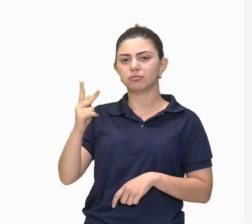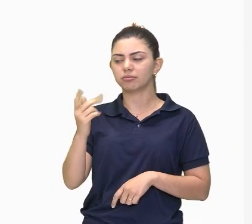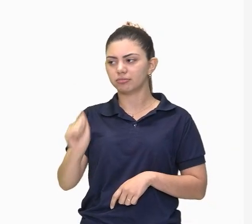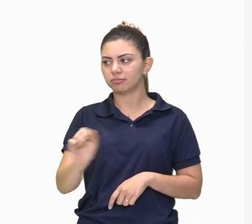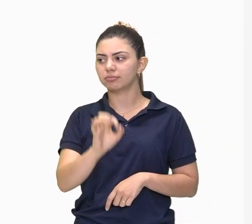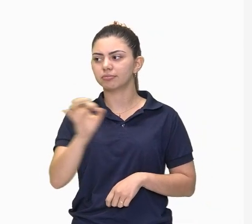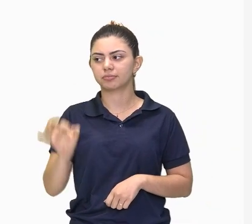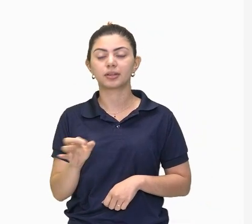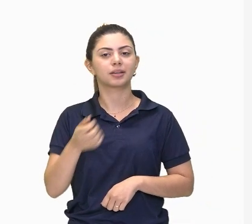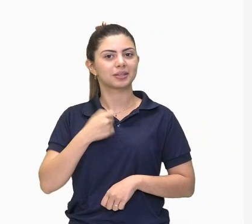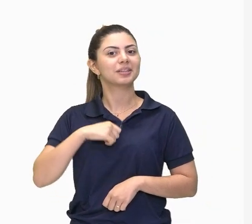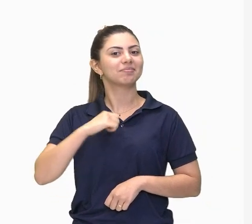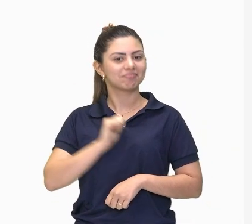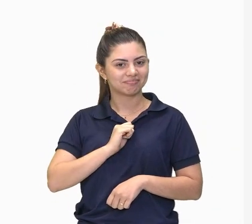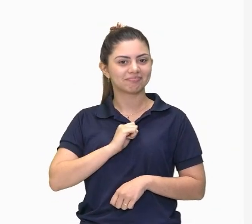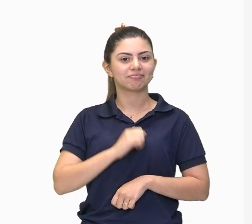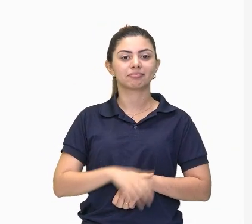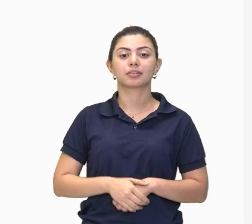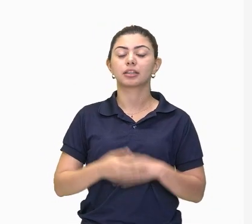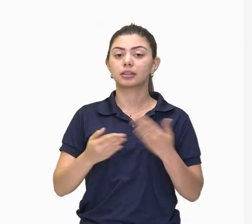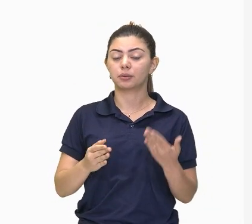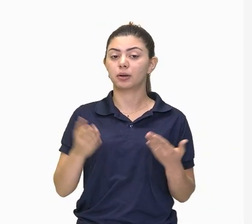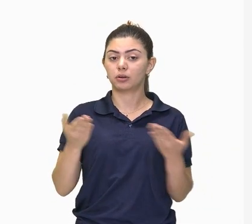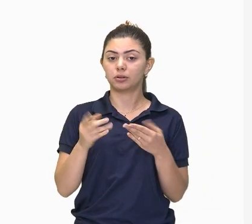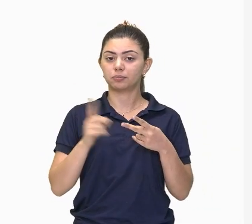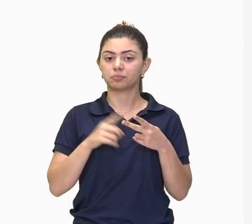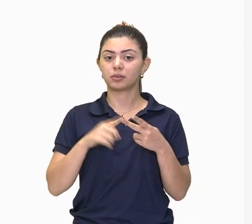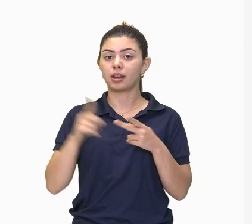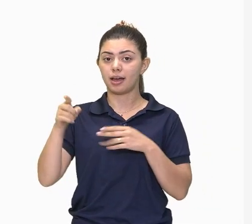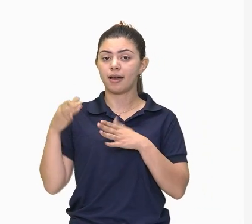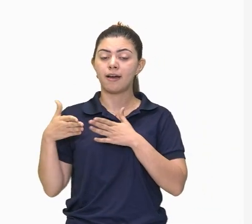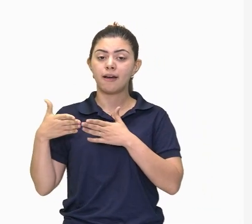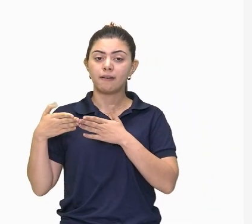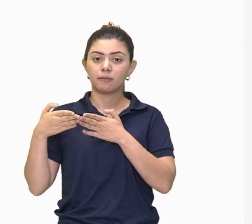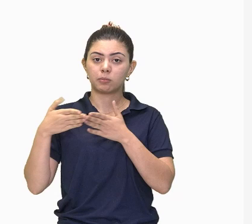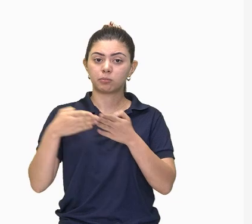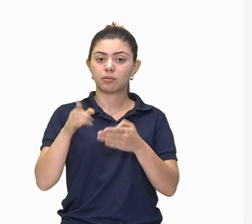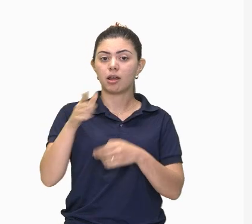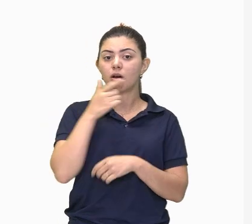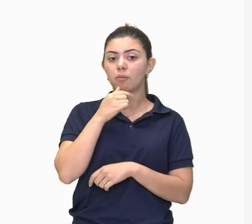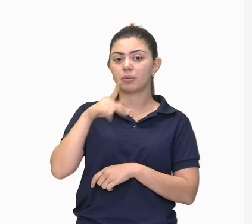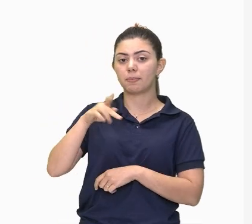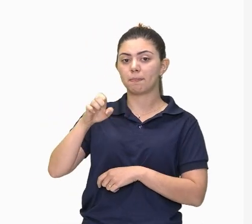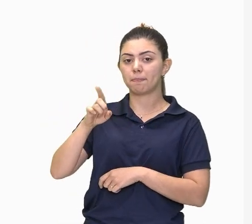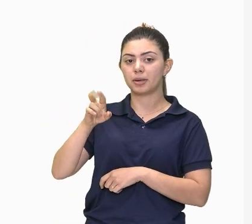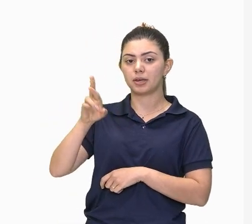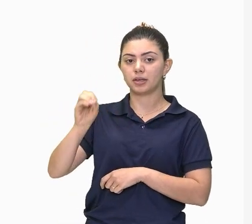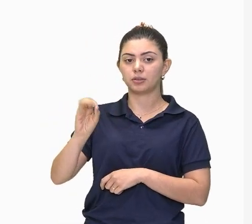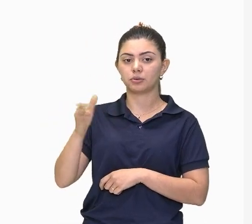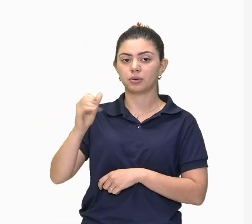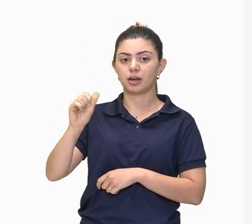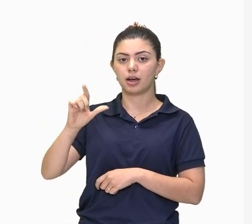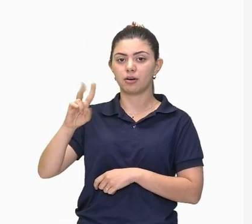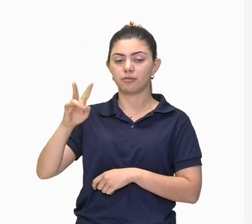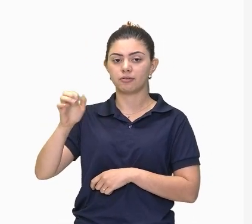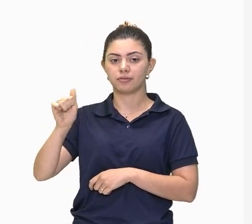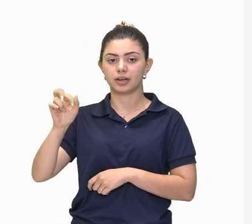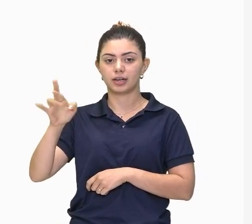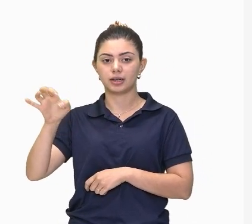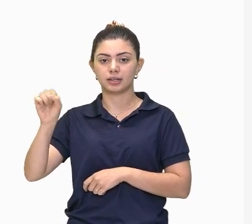Viagem de Pedro Álvares Cabral. A viagem de Pedro Álvares Cabral fez ao Brasil,